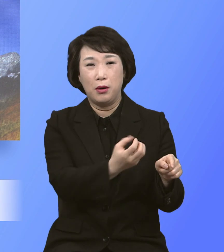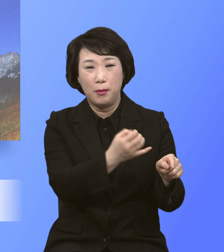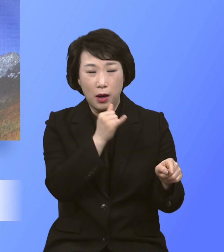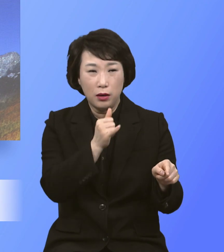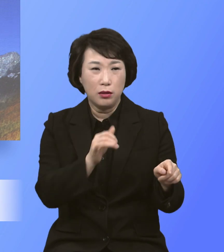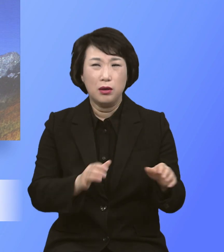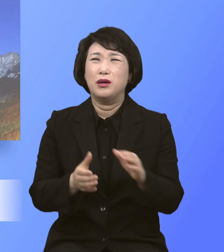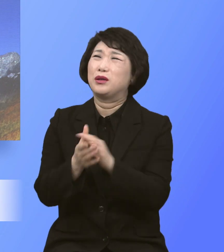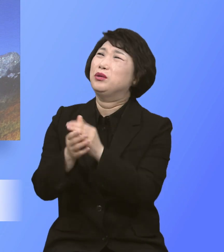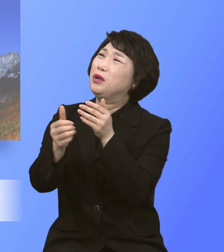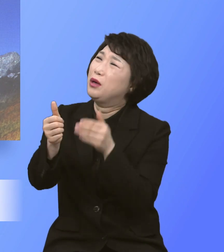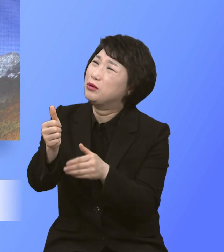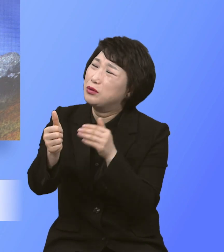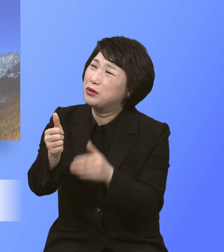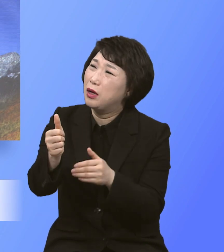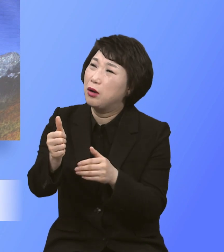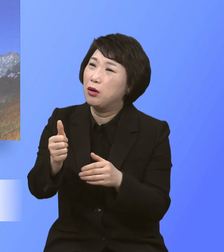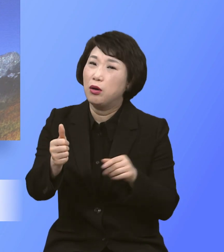기도해 주세요.